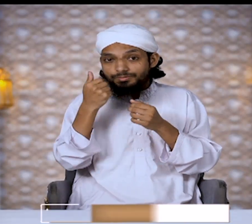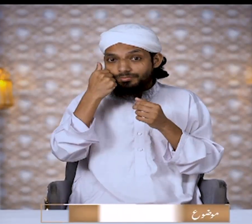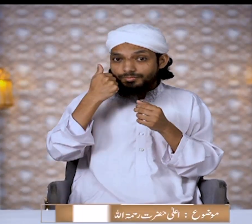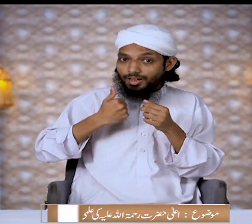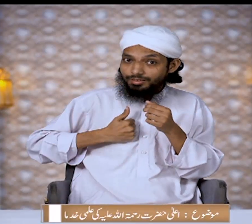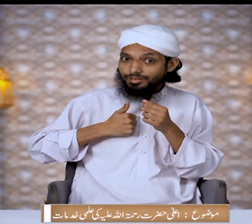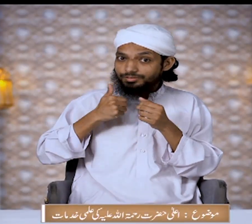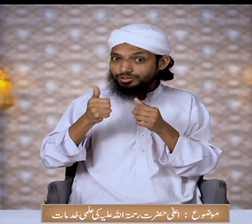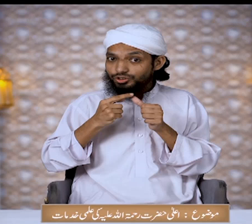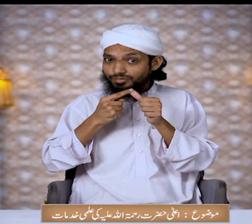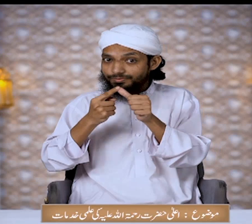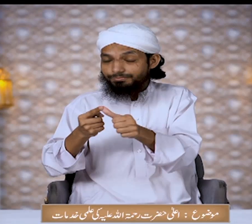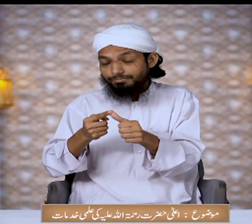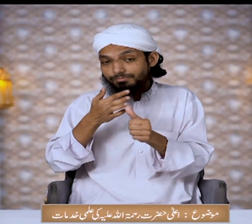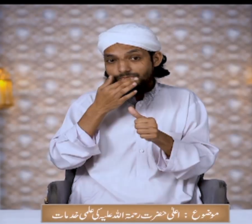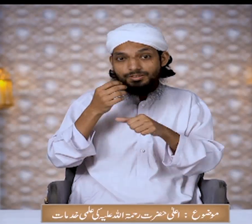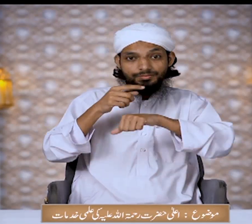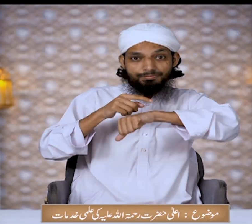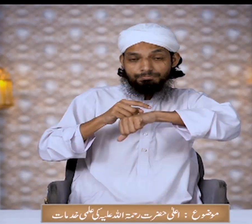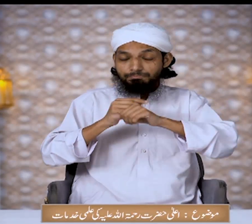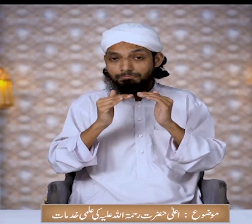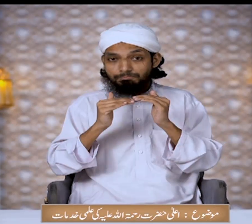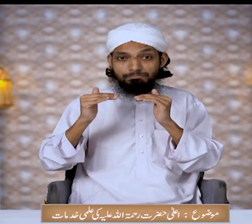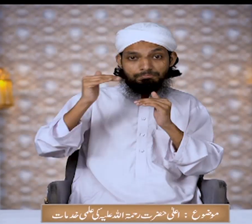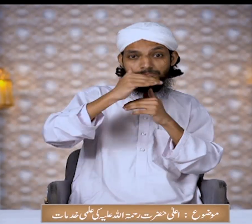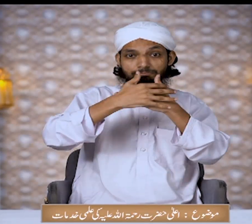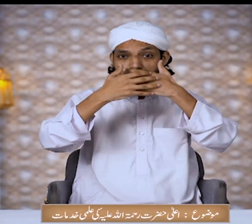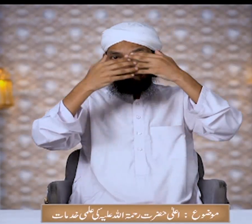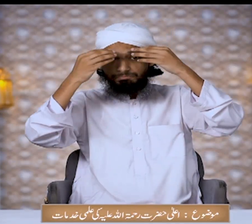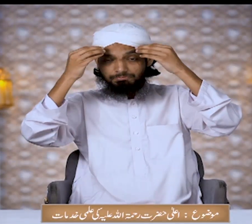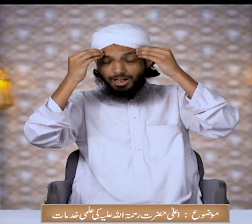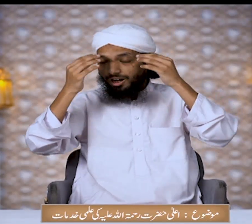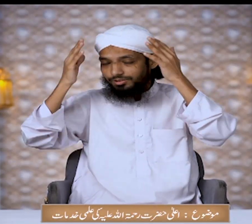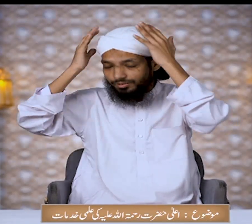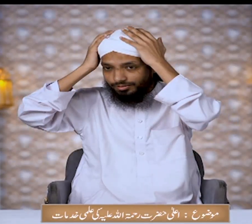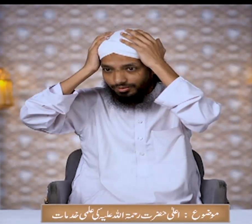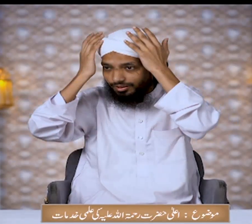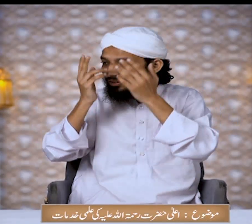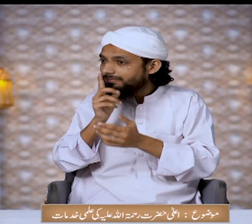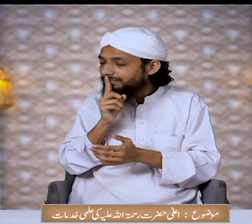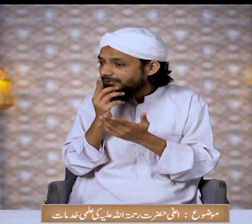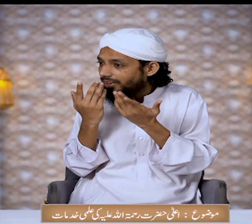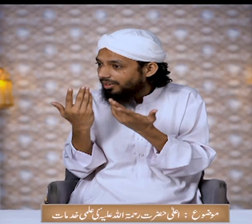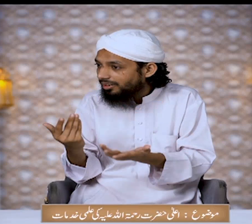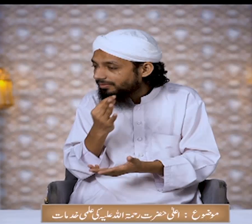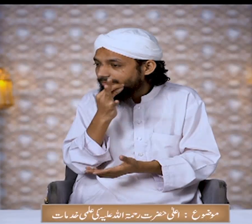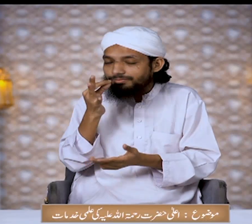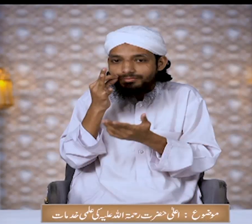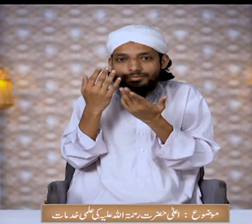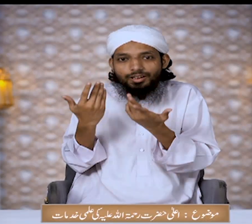کا اطمینان بخش جواب وغیرہ. ایسے موقع پر علم و فن کے بڑے بڑے علماء جہاں سر تھام کر چپ ہو جاتے تھے کہ کس کی سنے اور کس